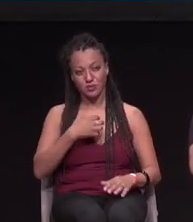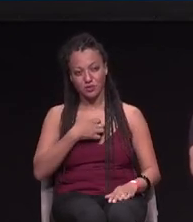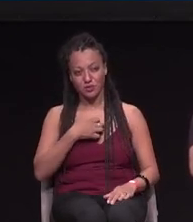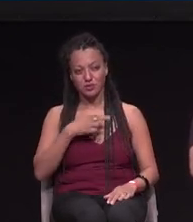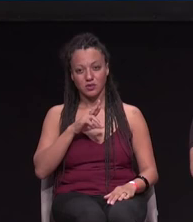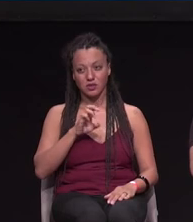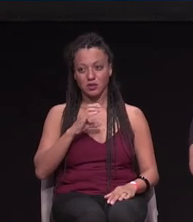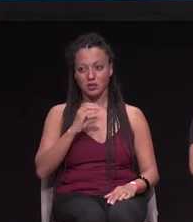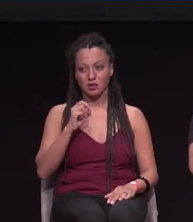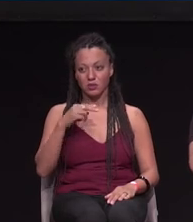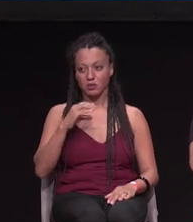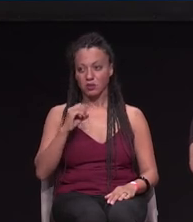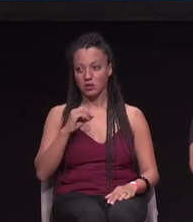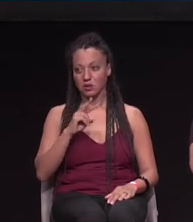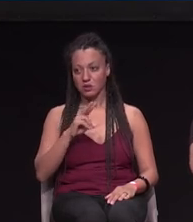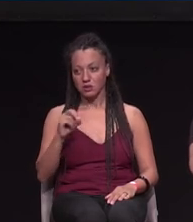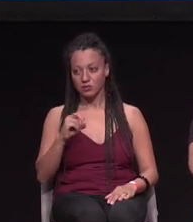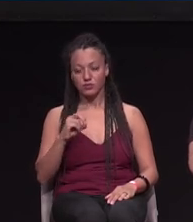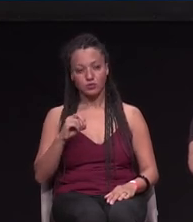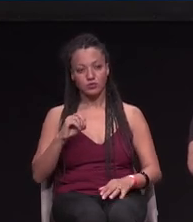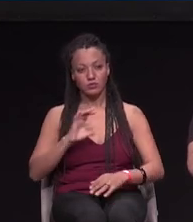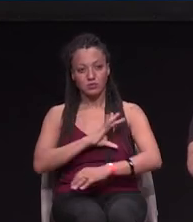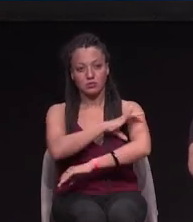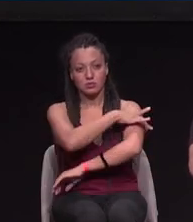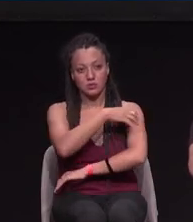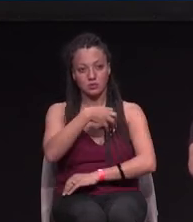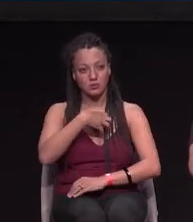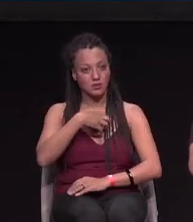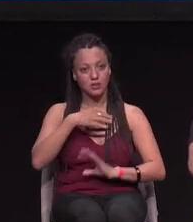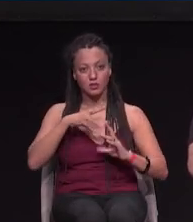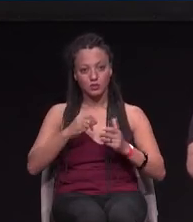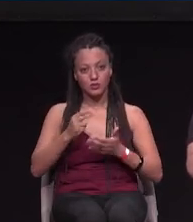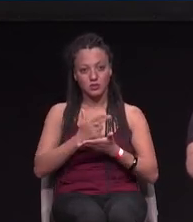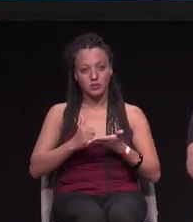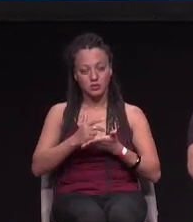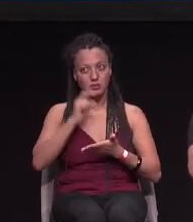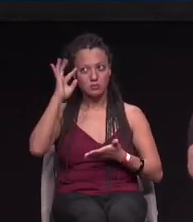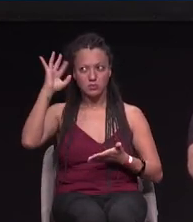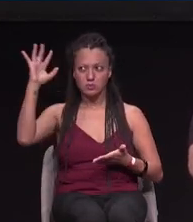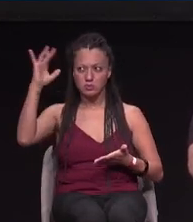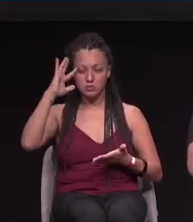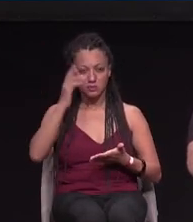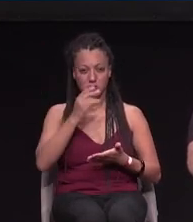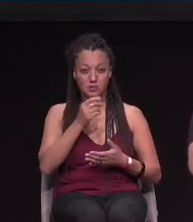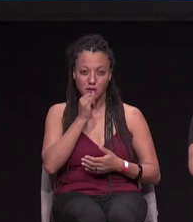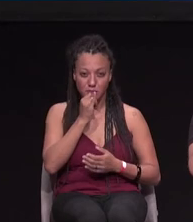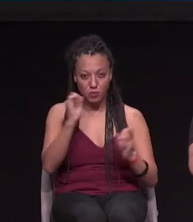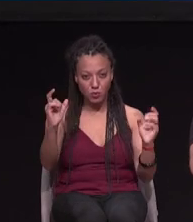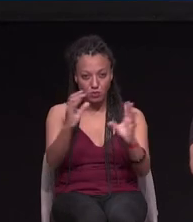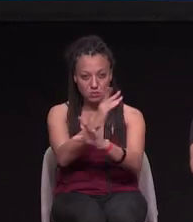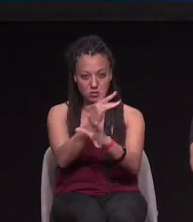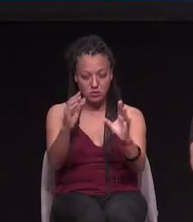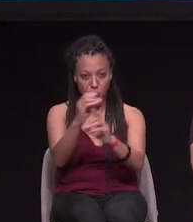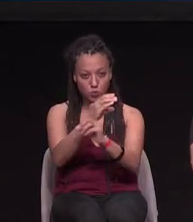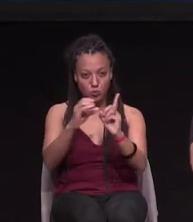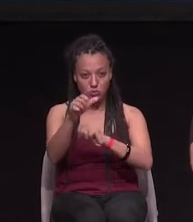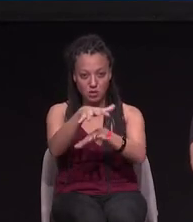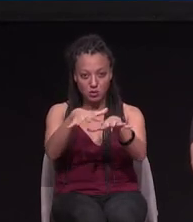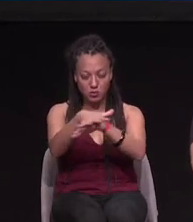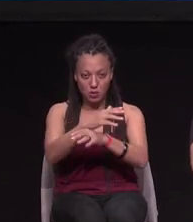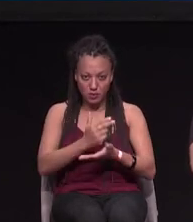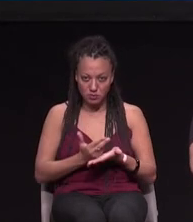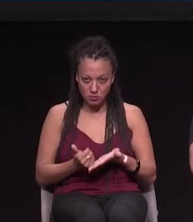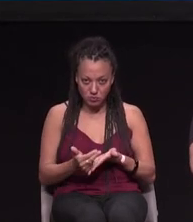livro dos deuses africanos no candomblé da bahia são desenhos de memória então enquanto ele viu o culto aquela coisa toda ele